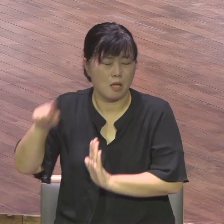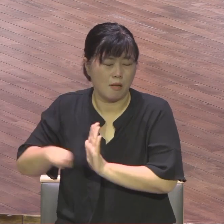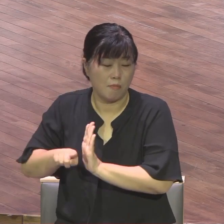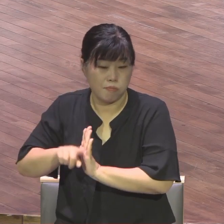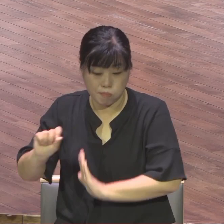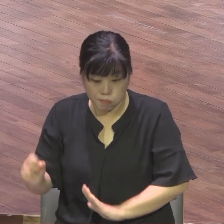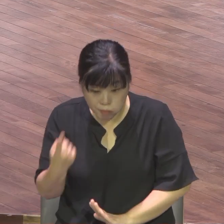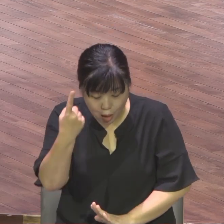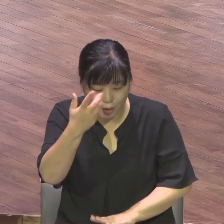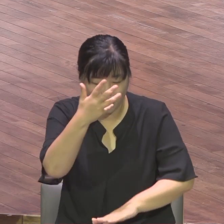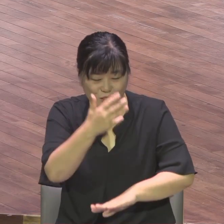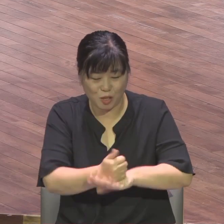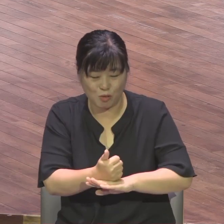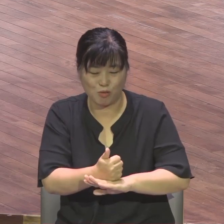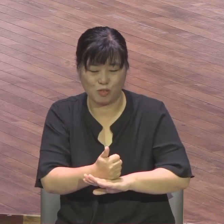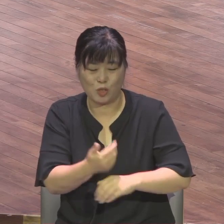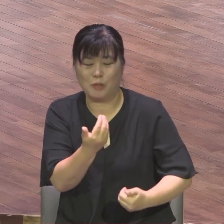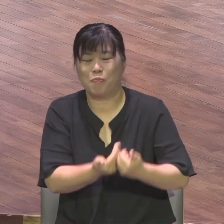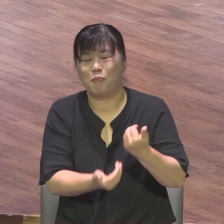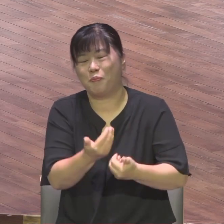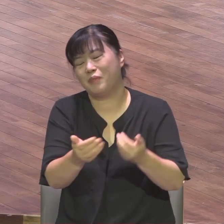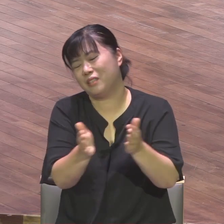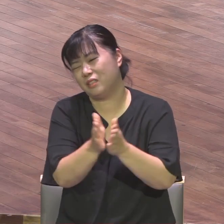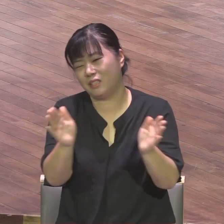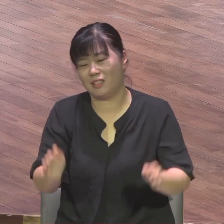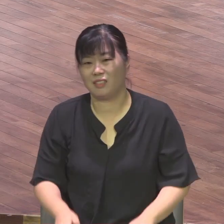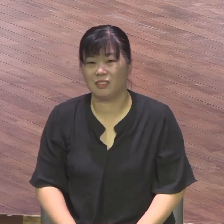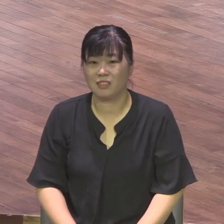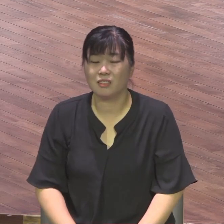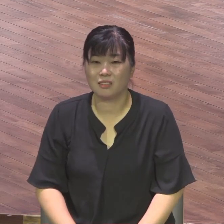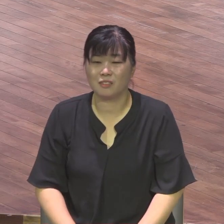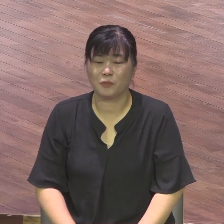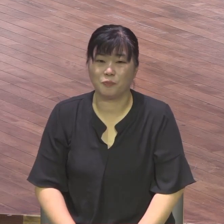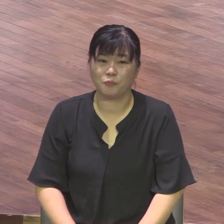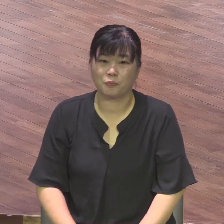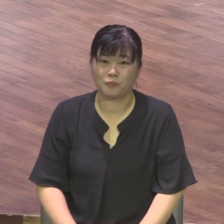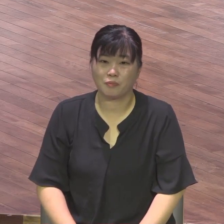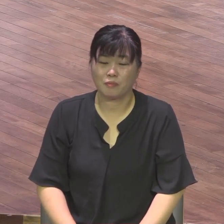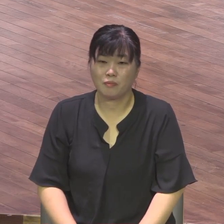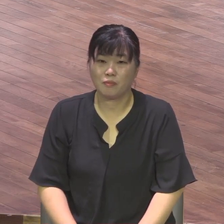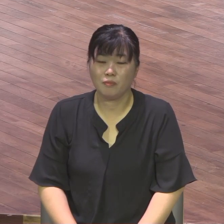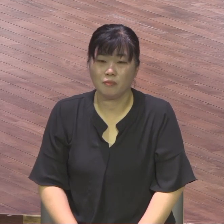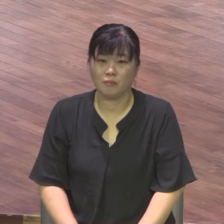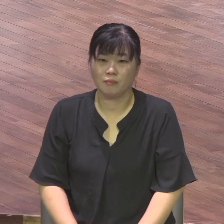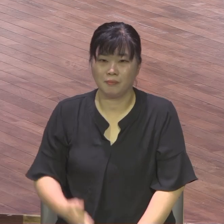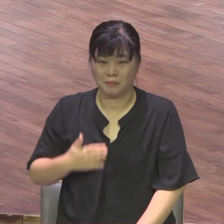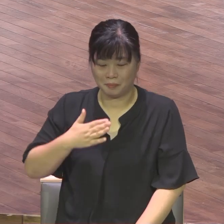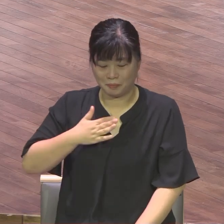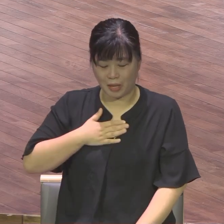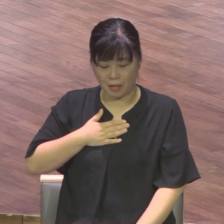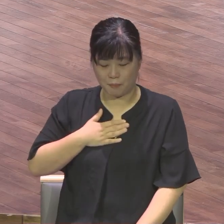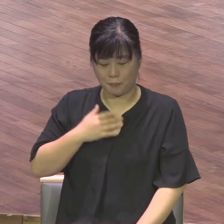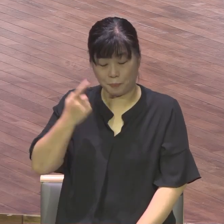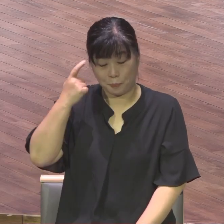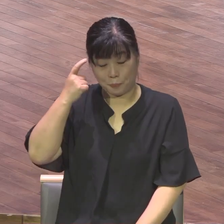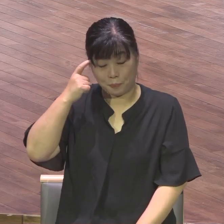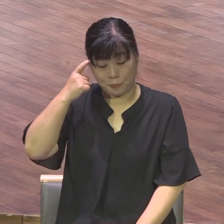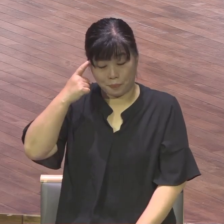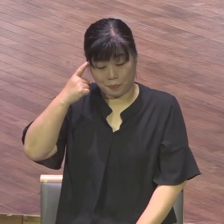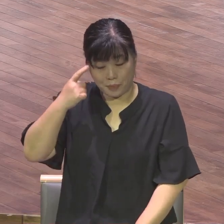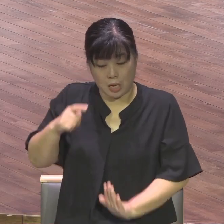모든 해결의 실마리가 쫙 풀린다. 편견. 편견. 영적인